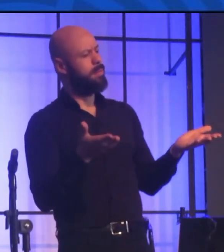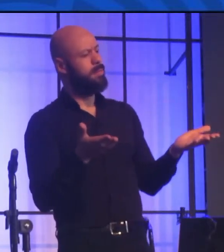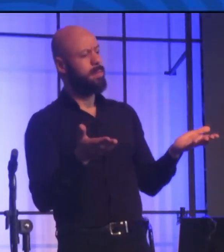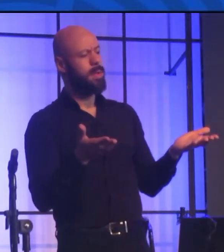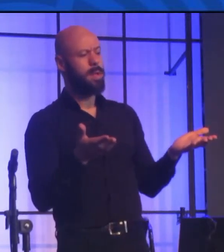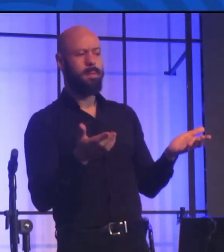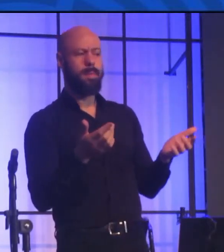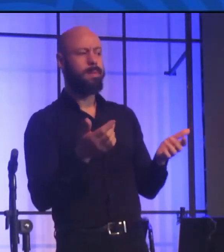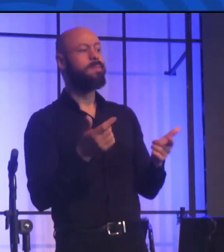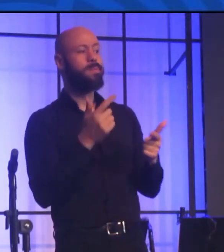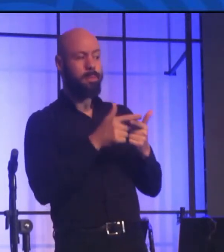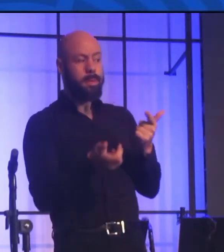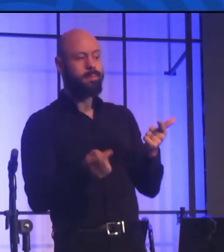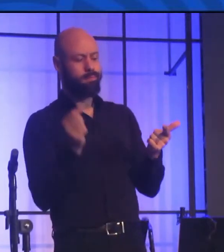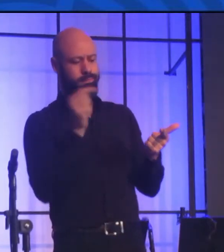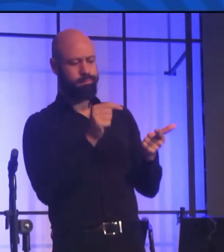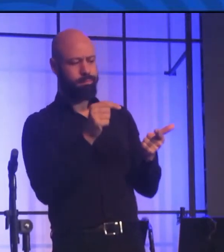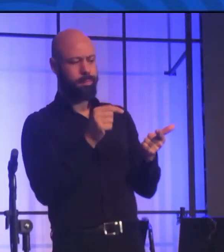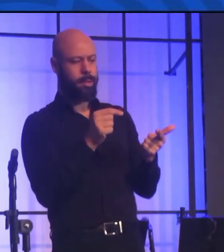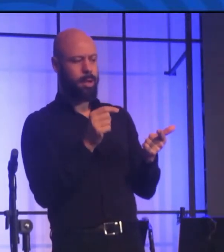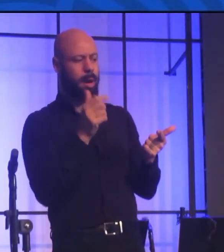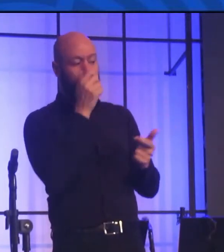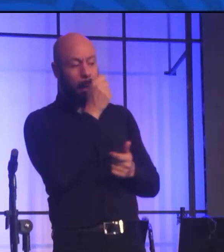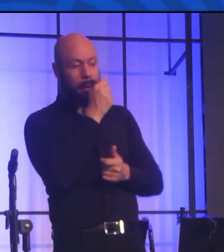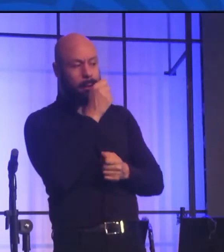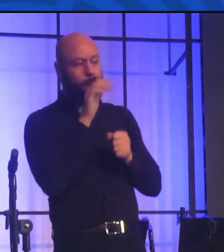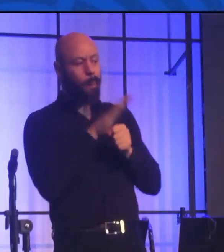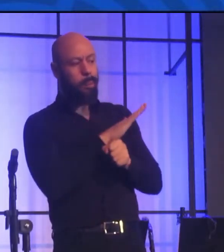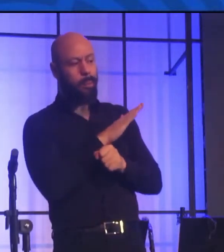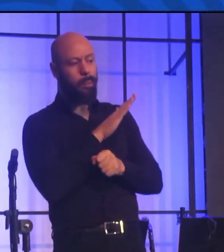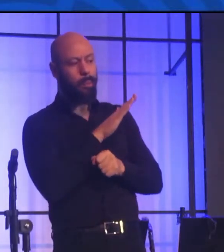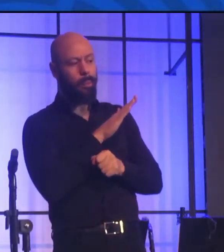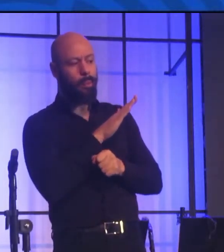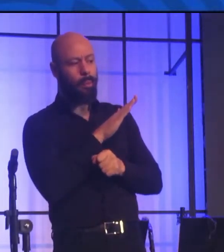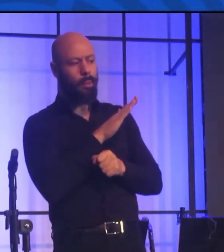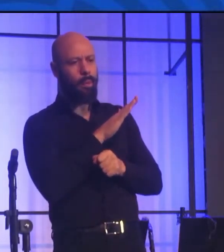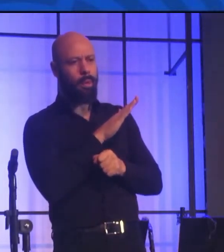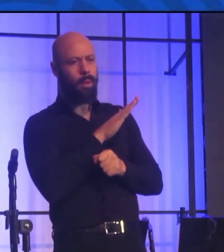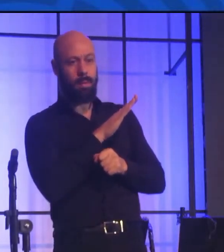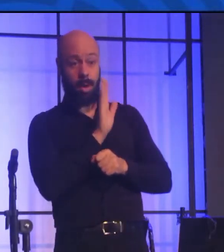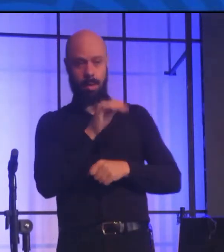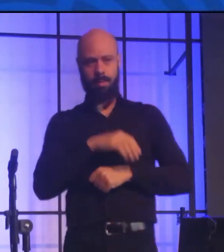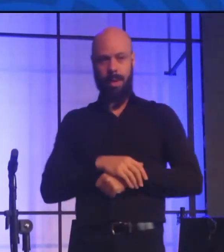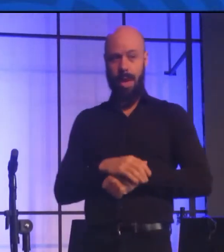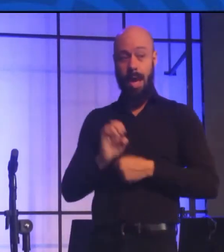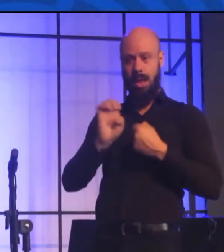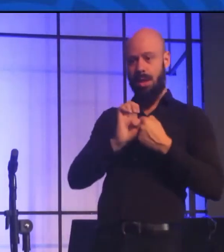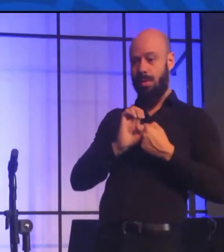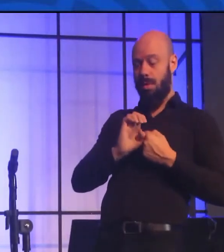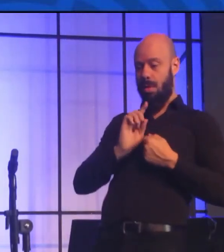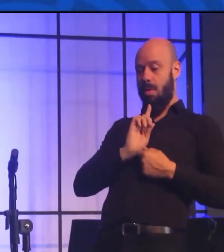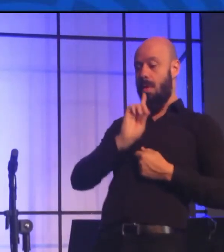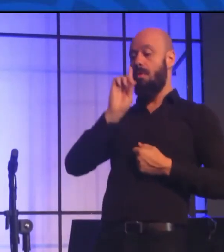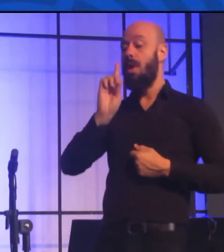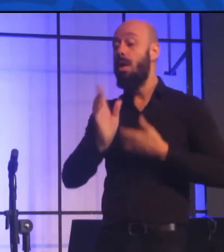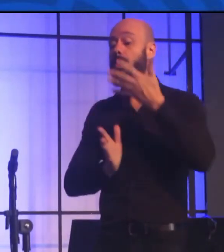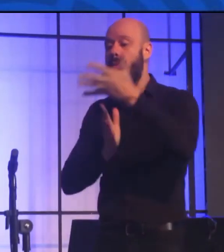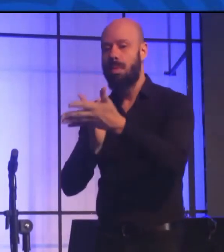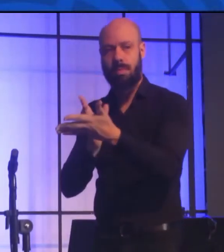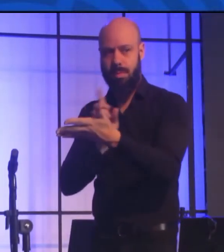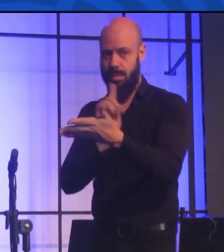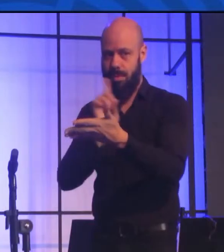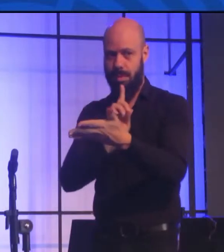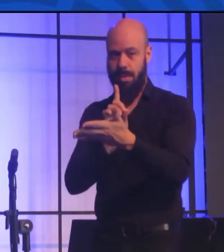estamos com um problema. Está apertado. Não foi Eliseu que chegou a eles e disse,